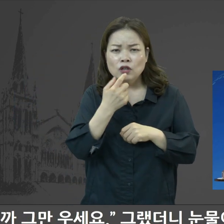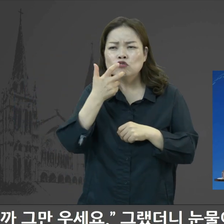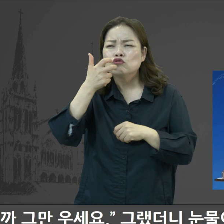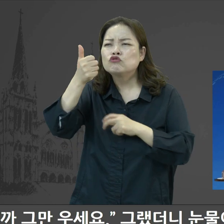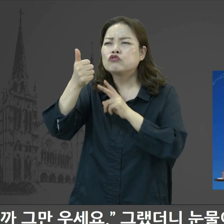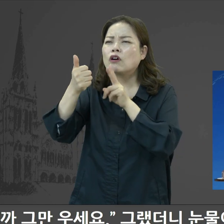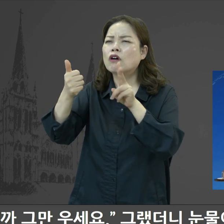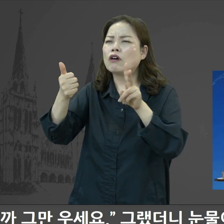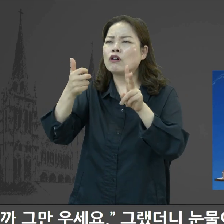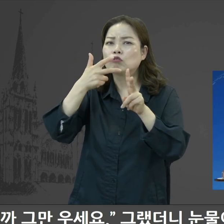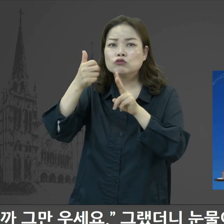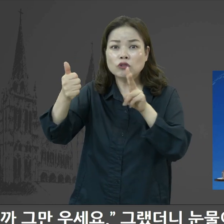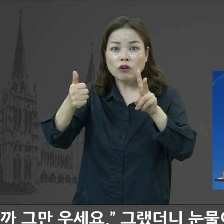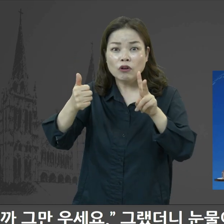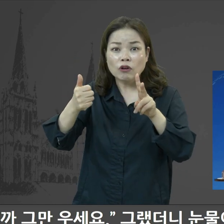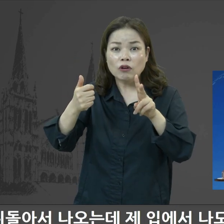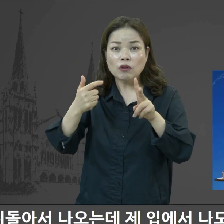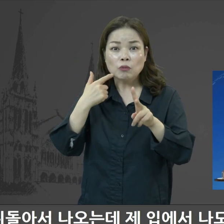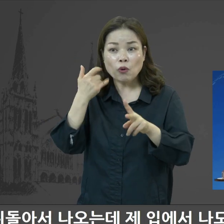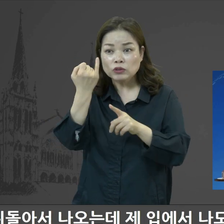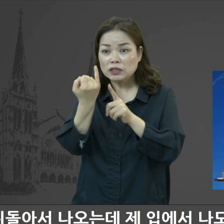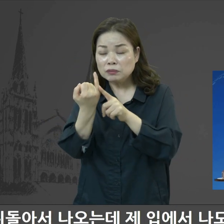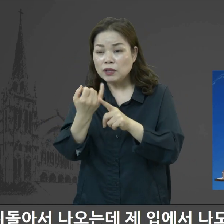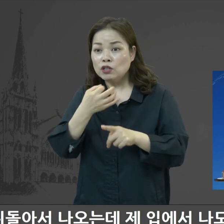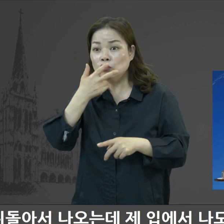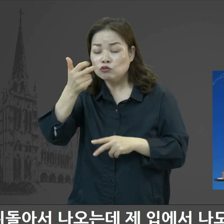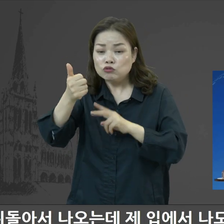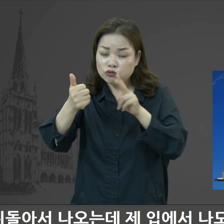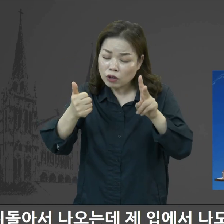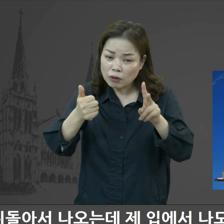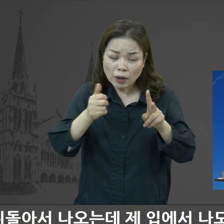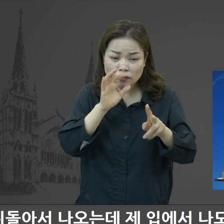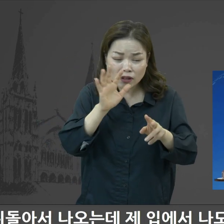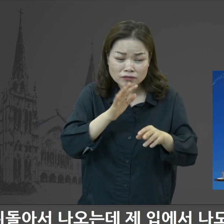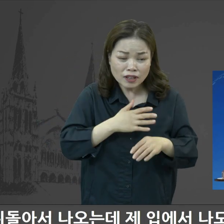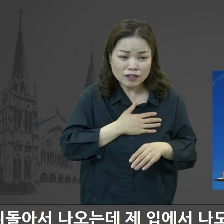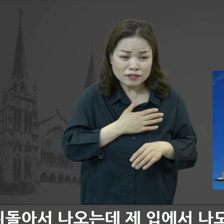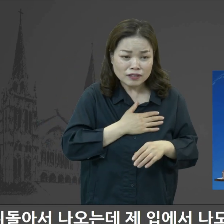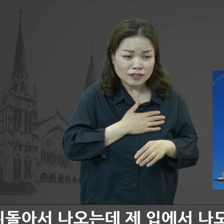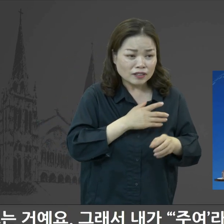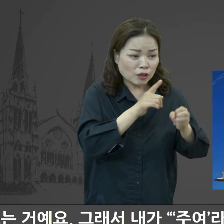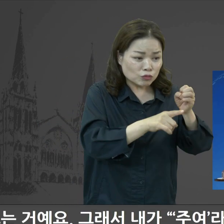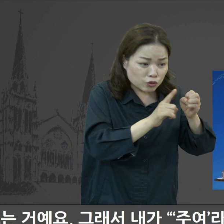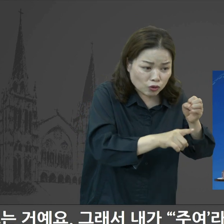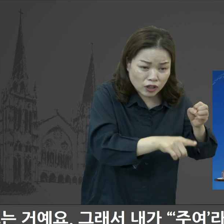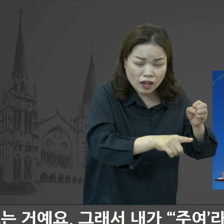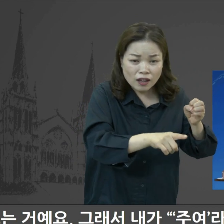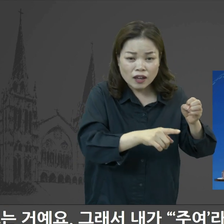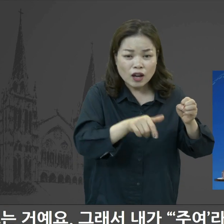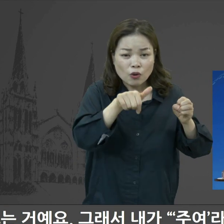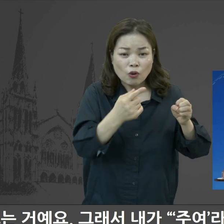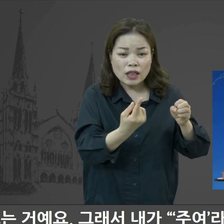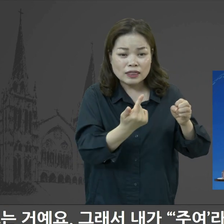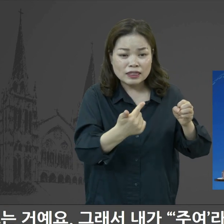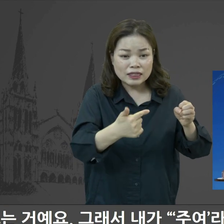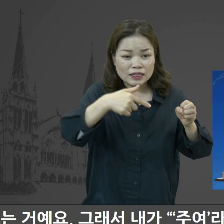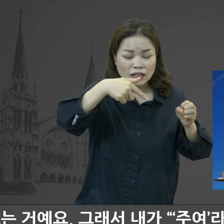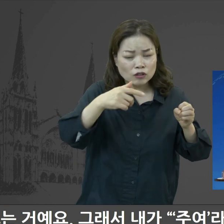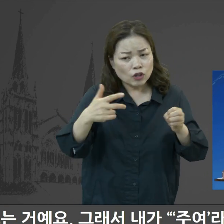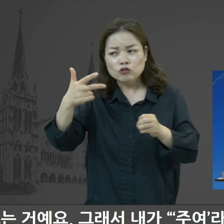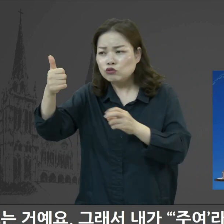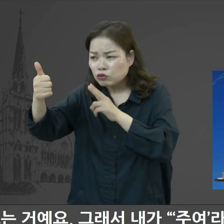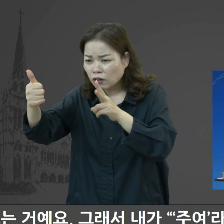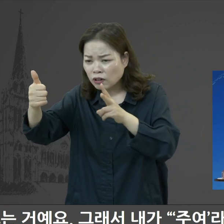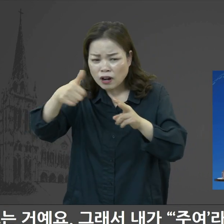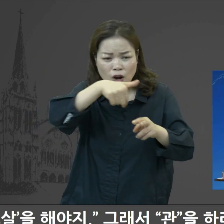모르게 주여 주여 소리가 나오는 거예요. 그래서 내가 주여 하라고 하면 안 되는데 나는 관세음보살을 해야지. 그리고 관하려 그러면